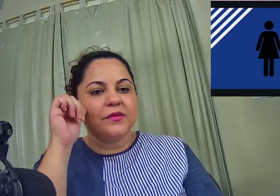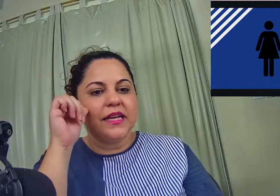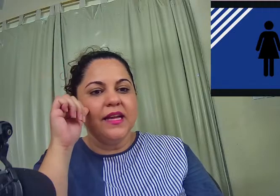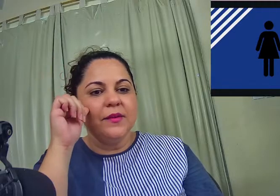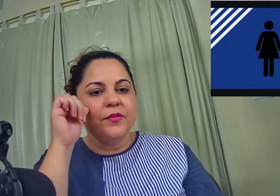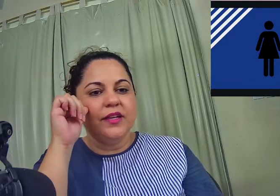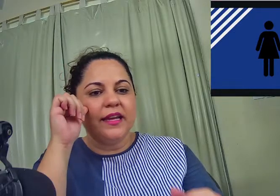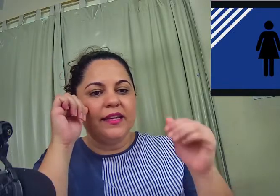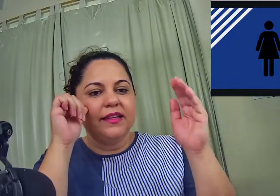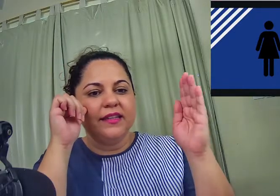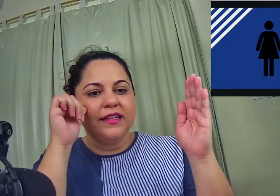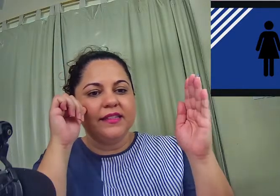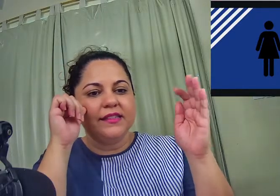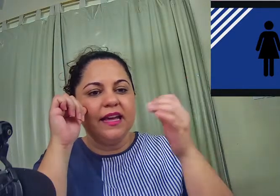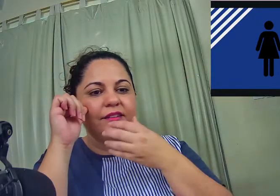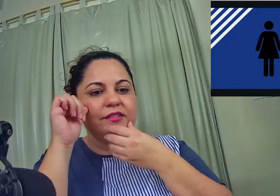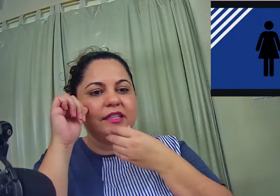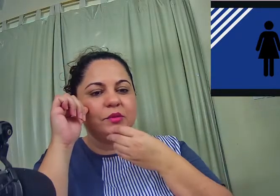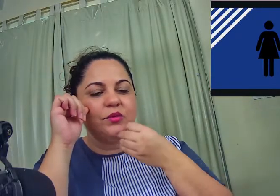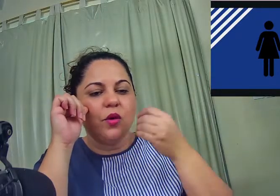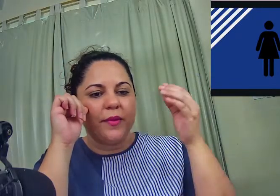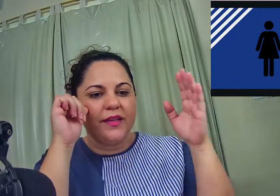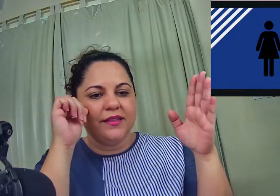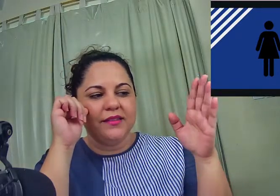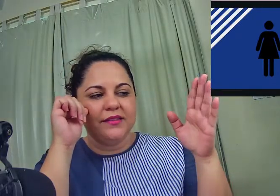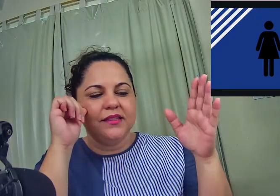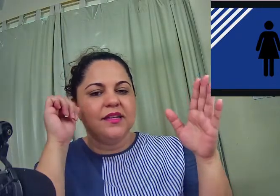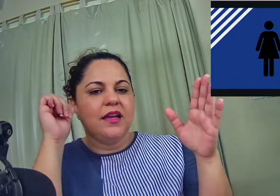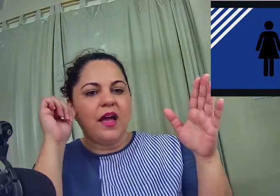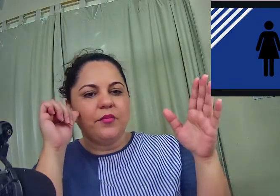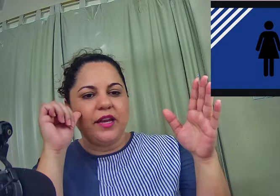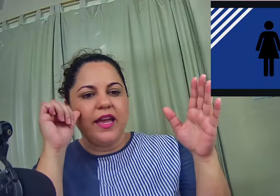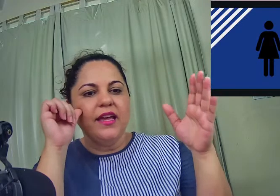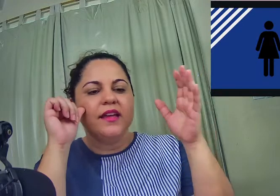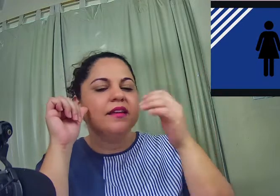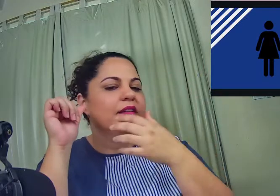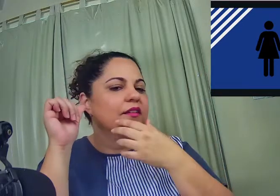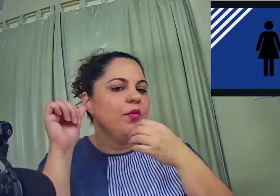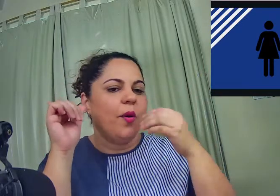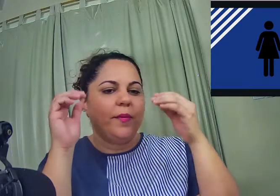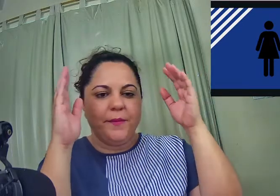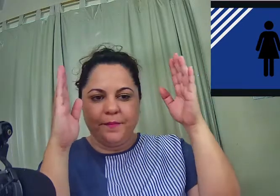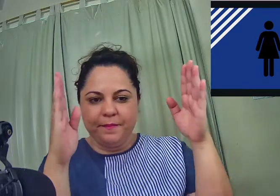a mulher e desse lado temos o homem. A mulher e o homem.